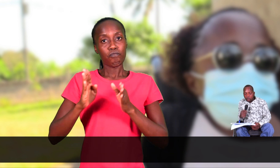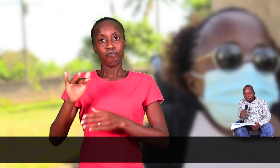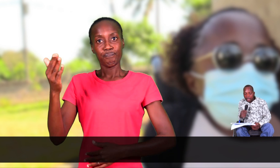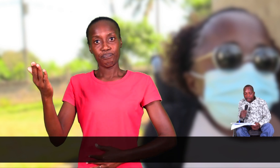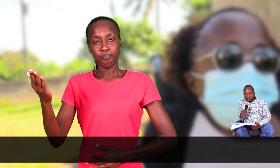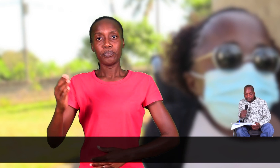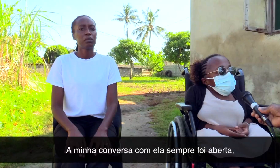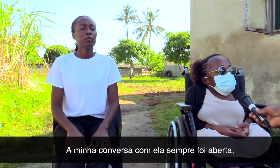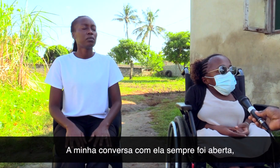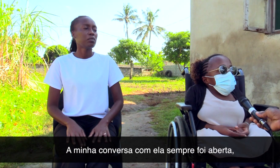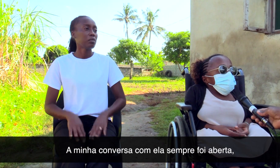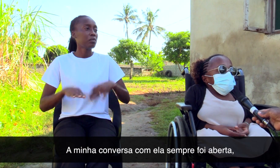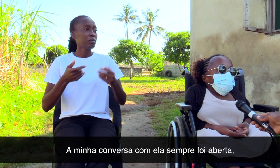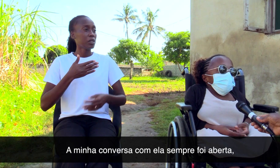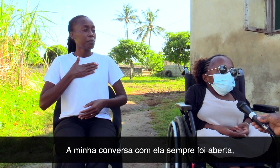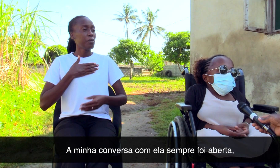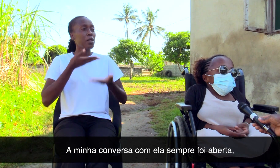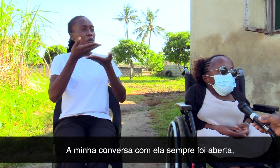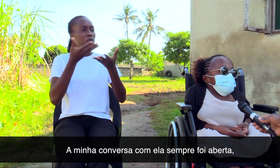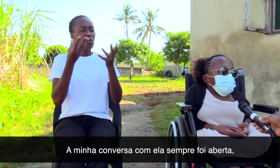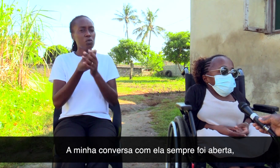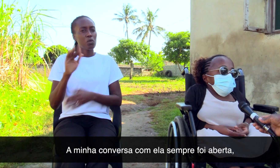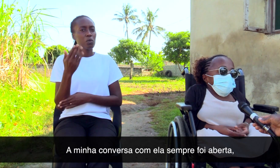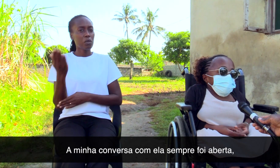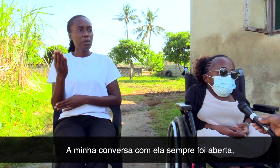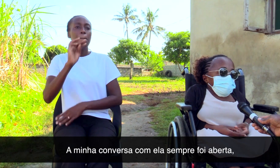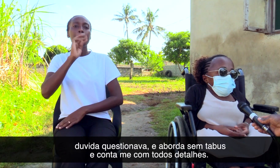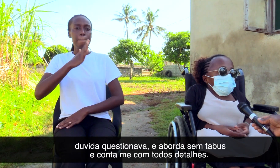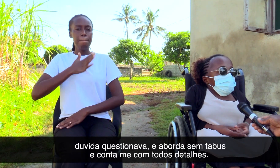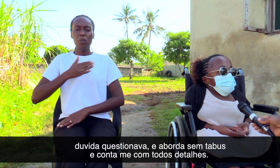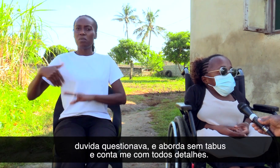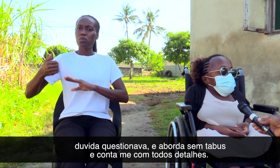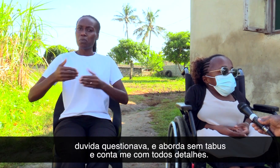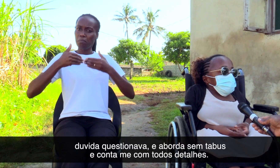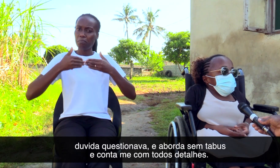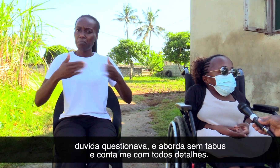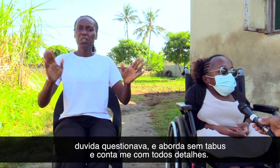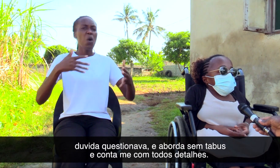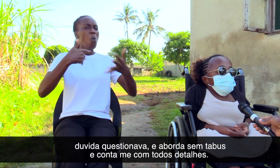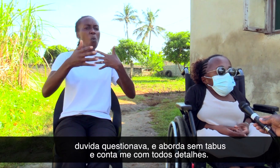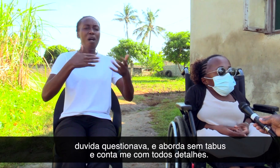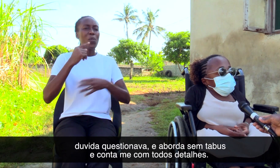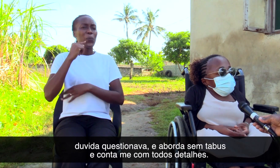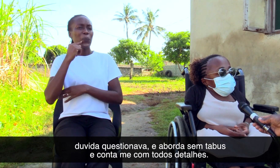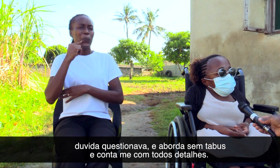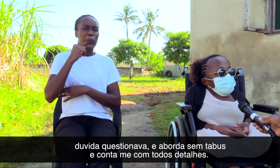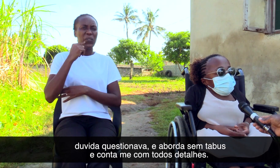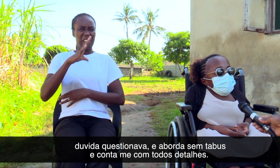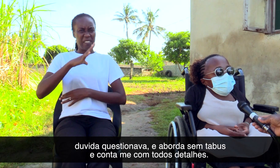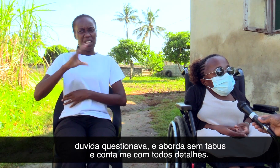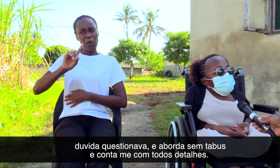com a sua mãe. A minha conversa com ela sempre foi aberta. Qualquer dúvida que eu tivesse, eu